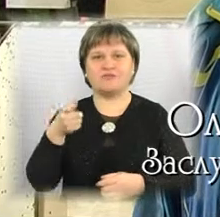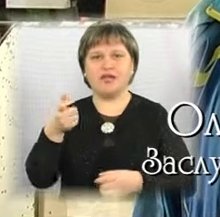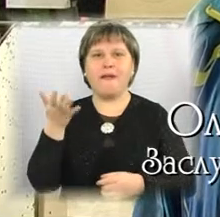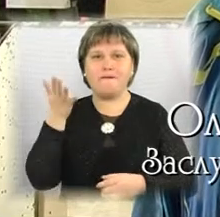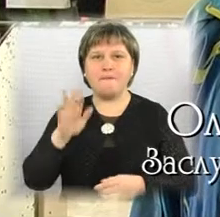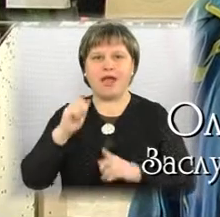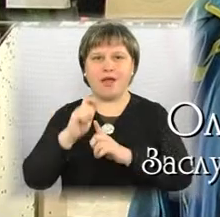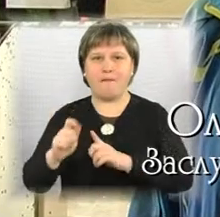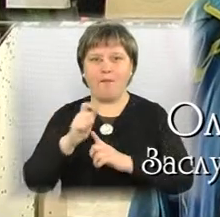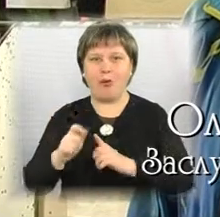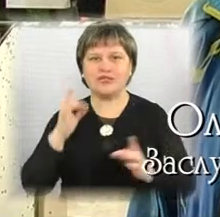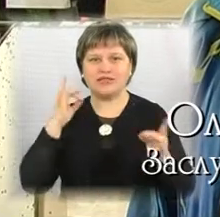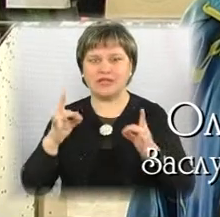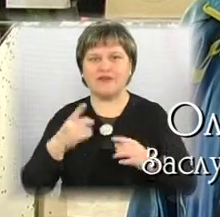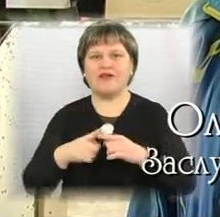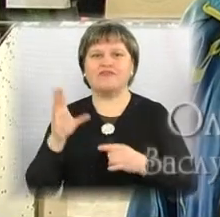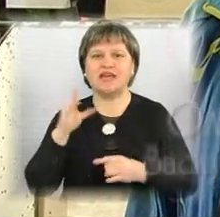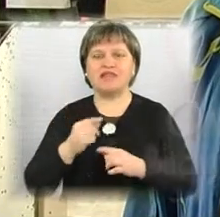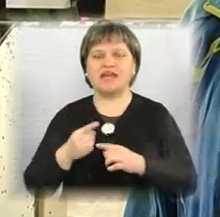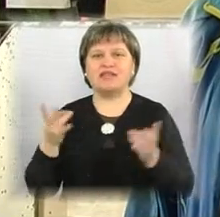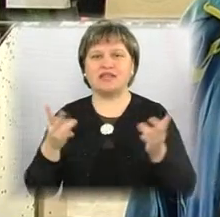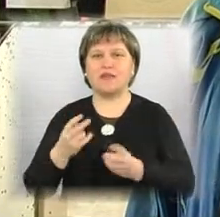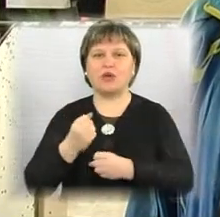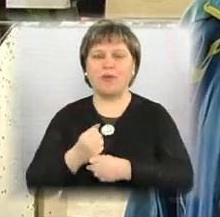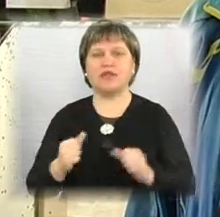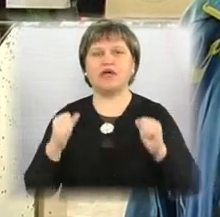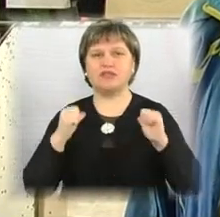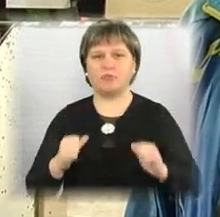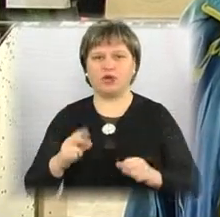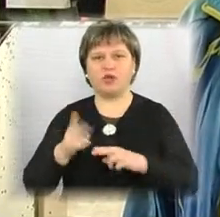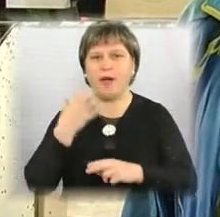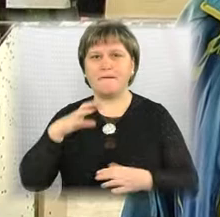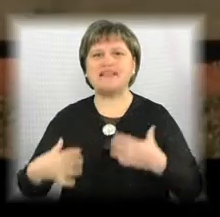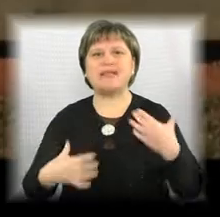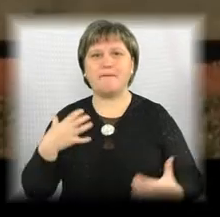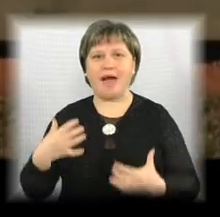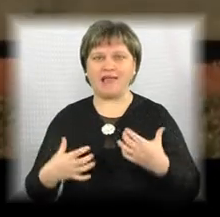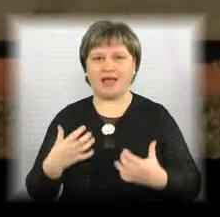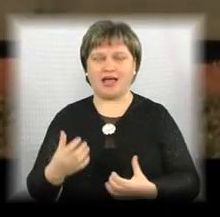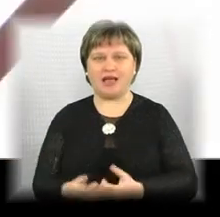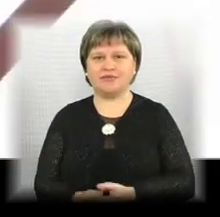мішеней. І це все треба робити спокійно, без паніки.